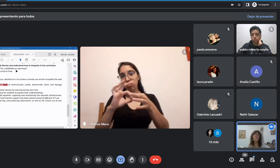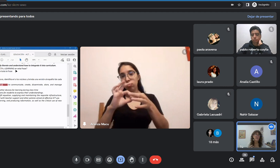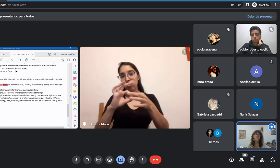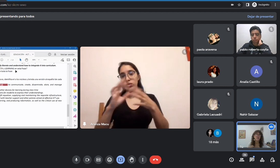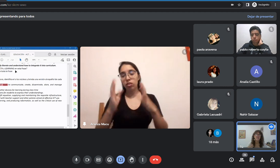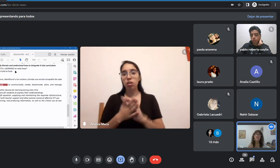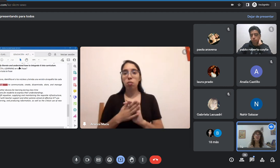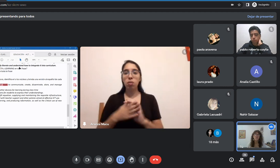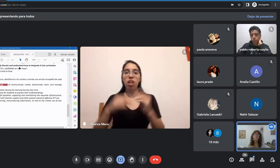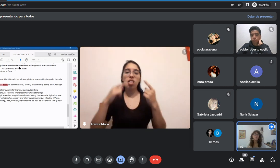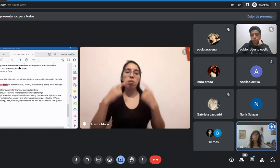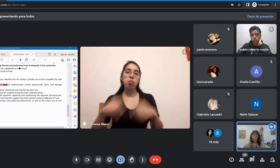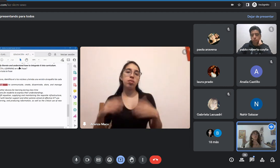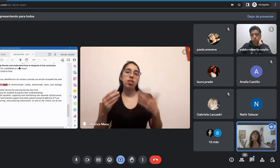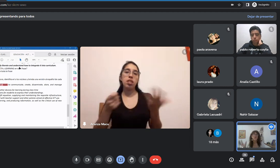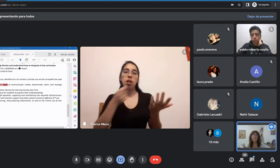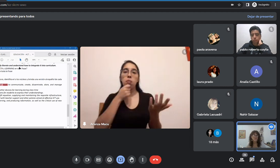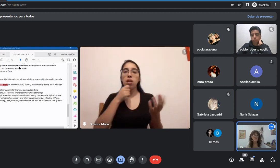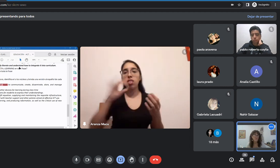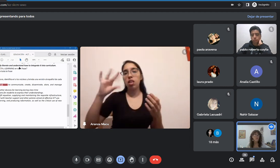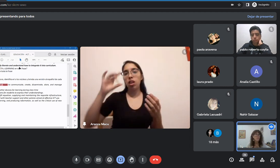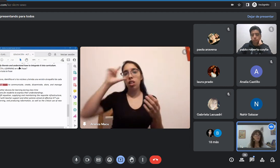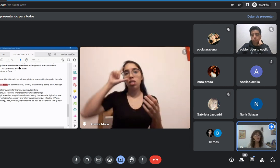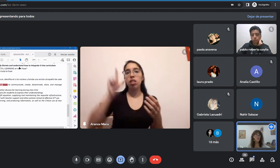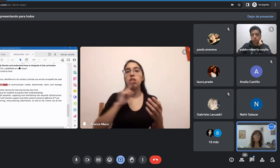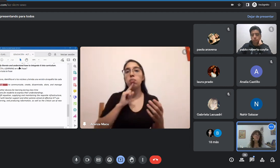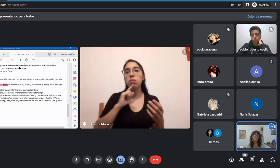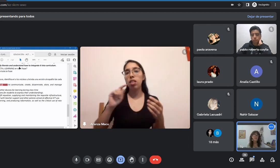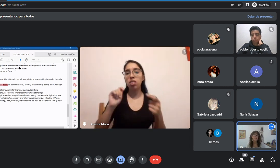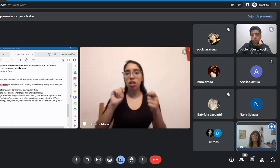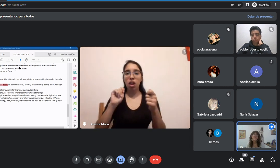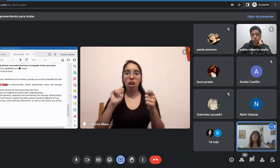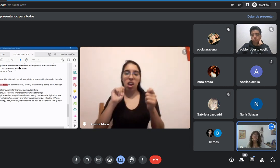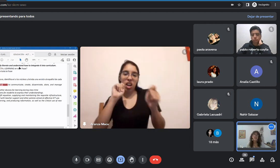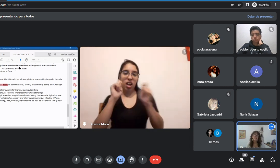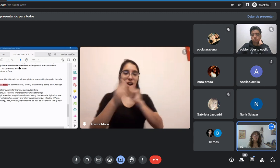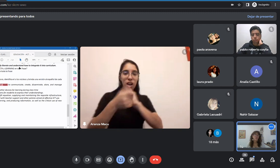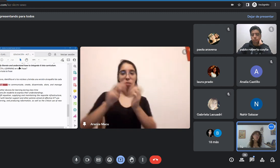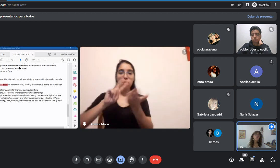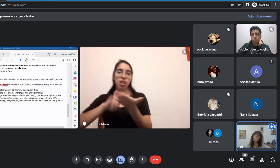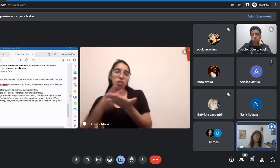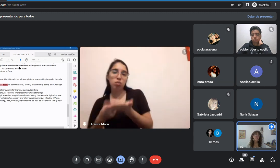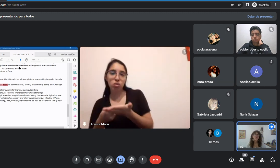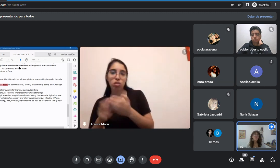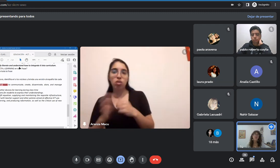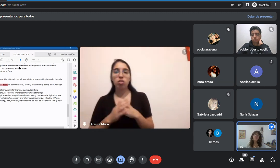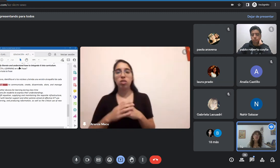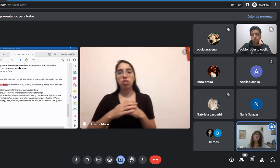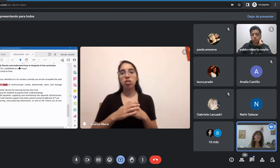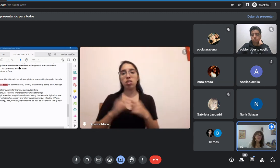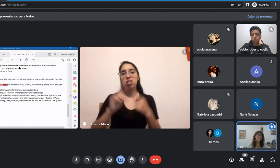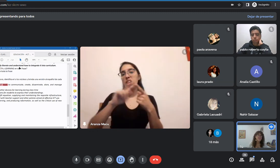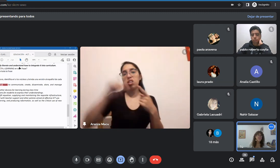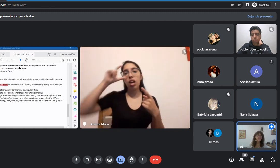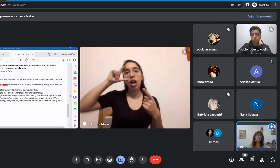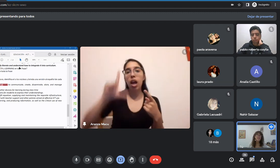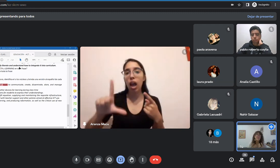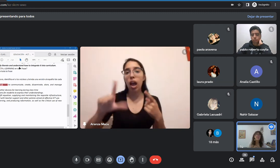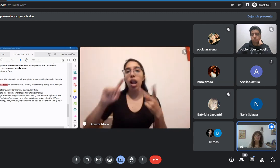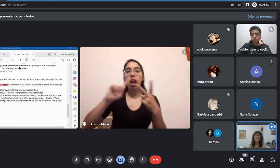Que no es uno de todos, uno de muchos, ¿sí? o el número 1, 2, 3, ¿sí? Lo